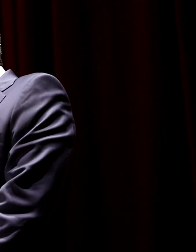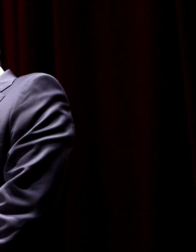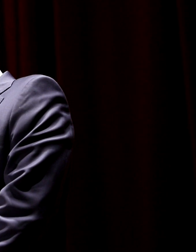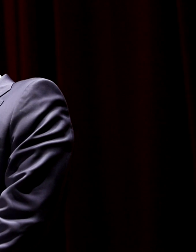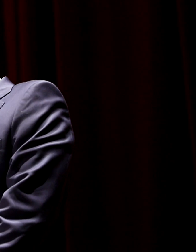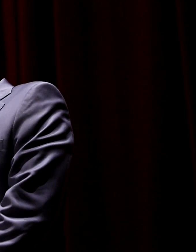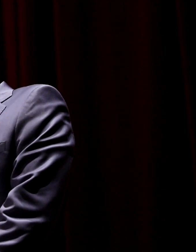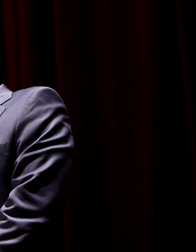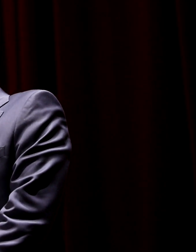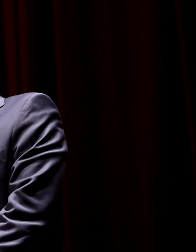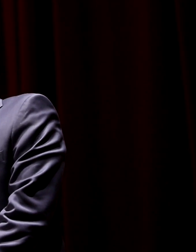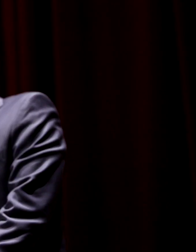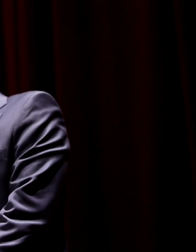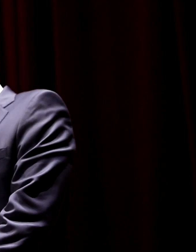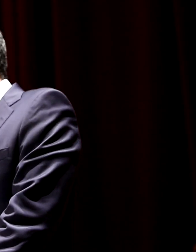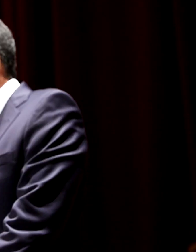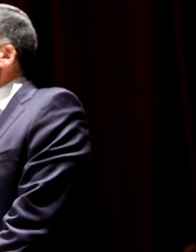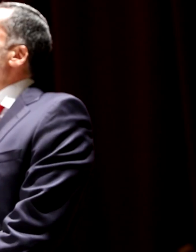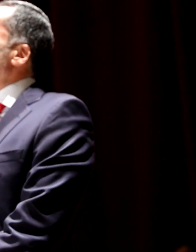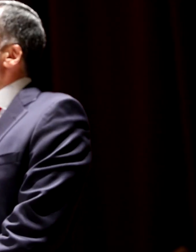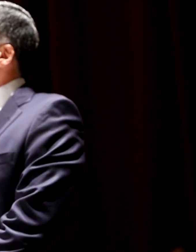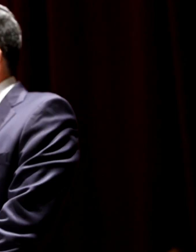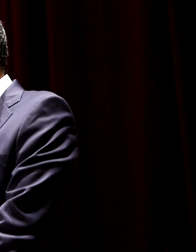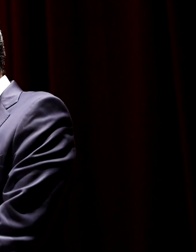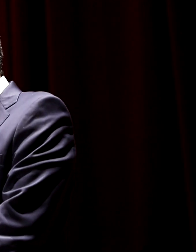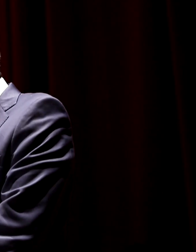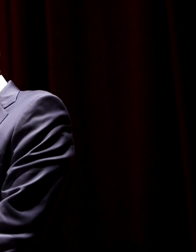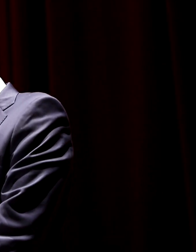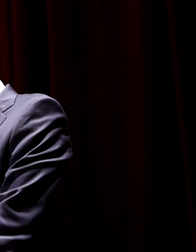para agradecer e louvar a minha família.